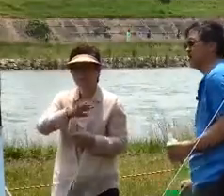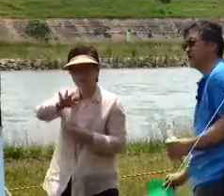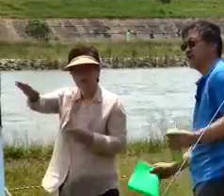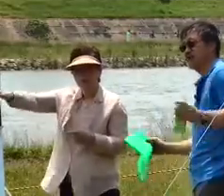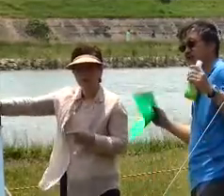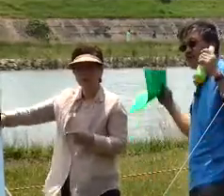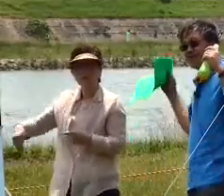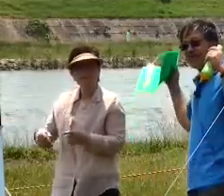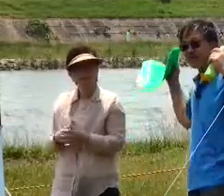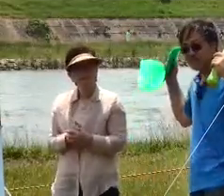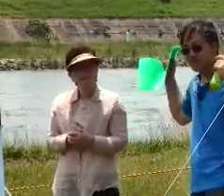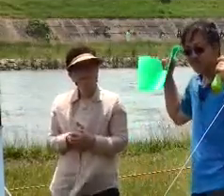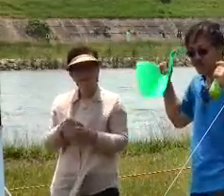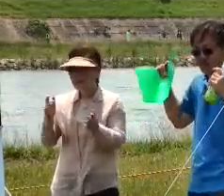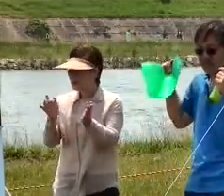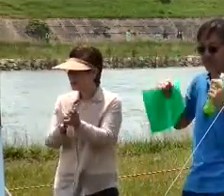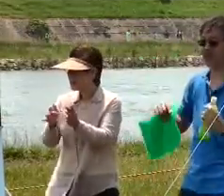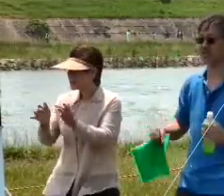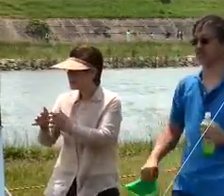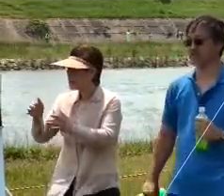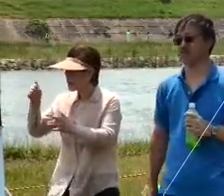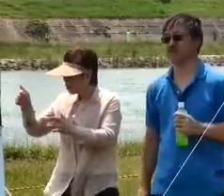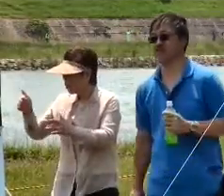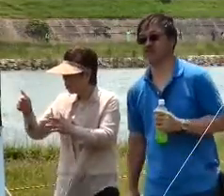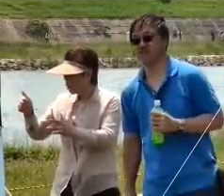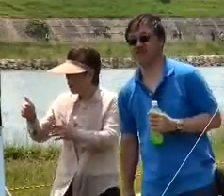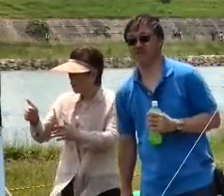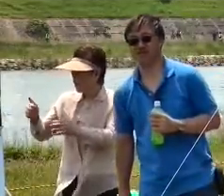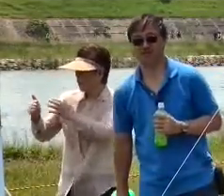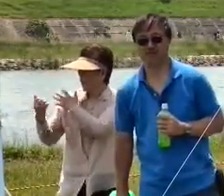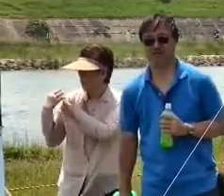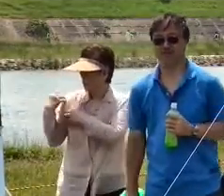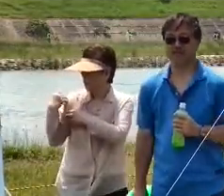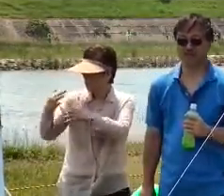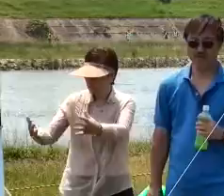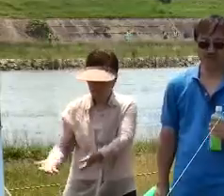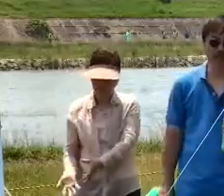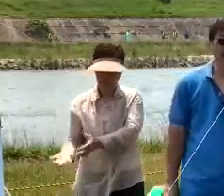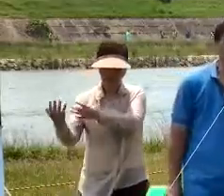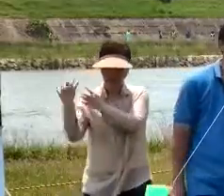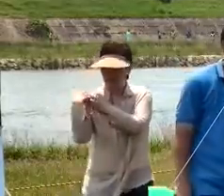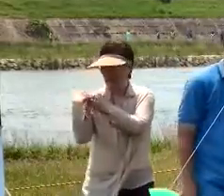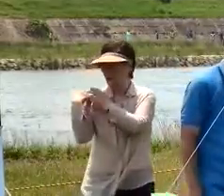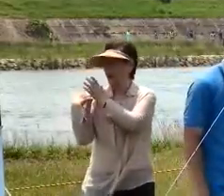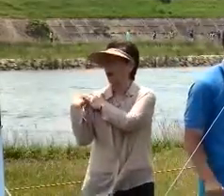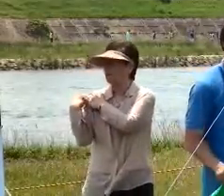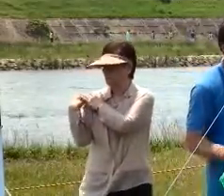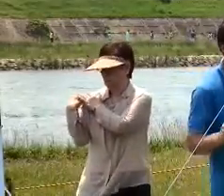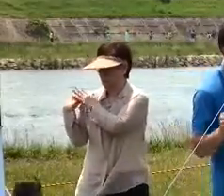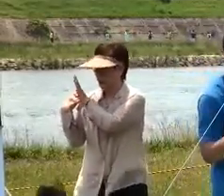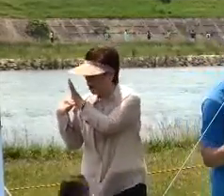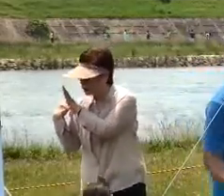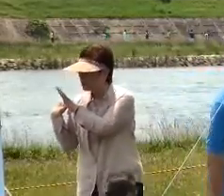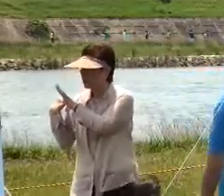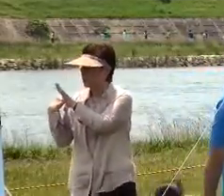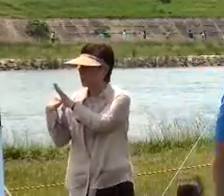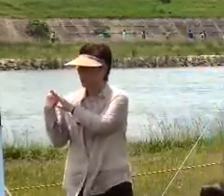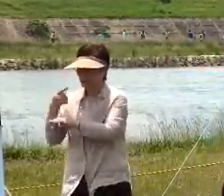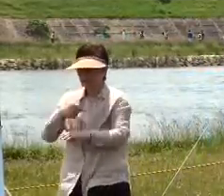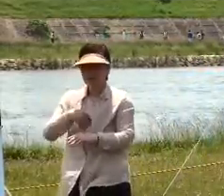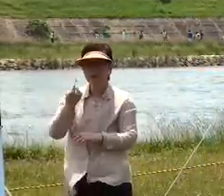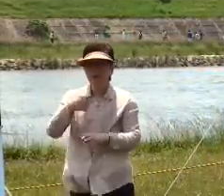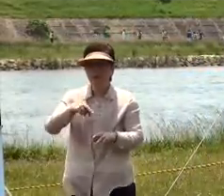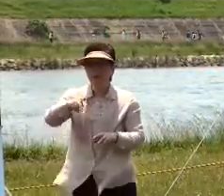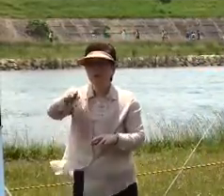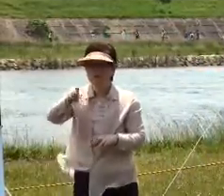んはイエス様の肩に担がれてるんです。ね？自分が歩いてるんじゃ